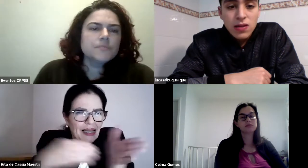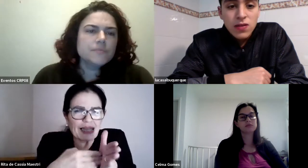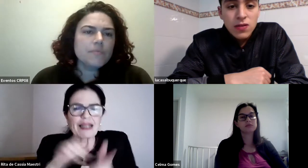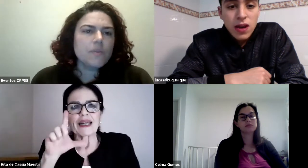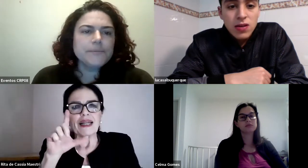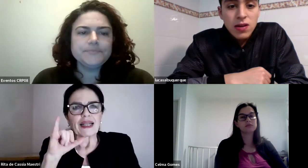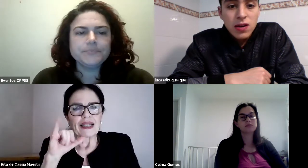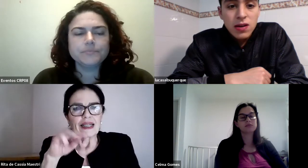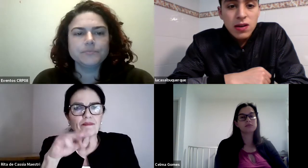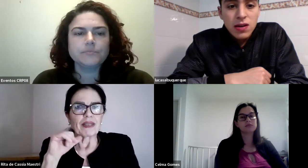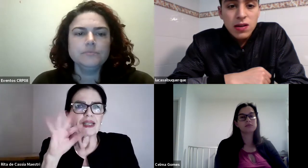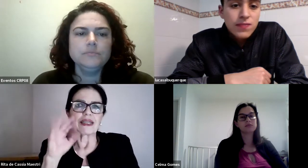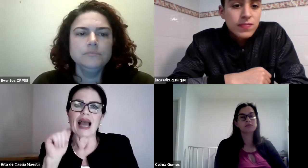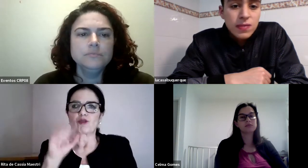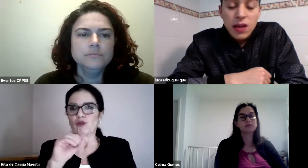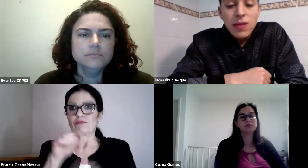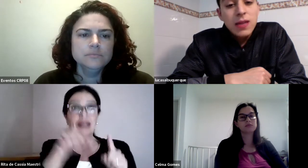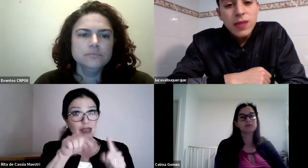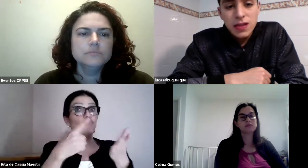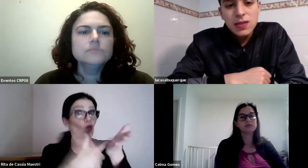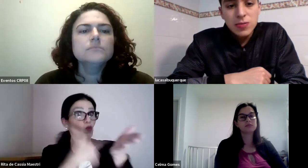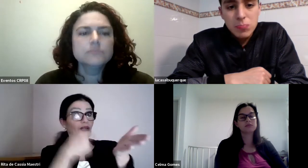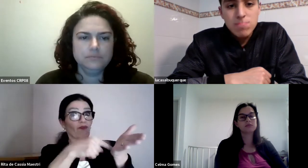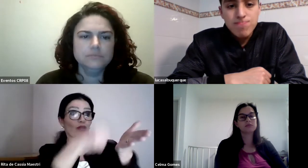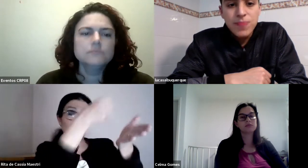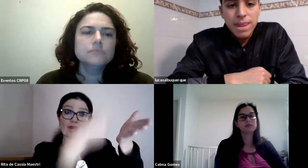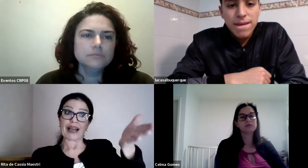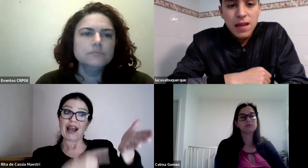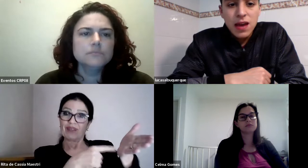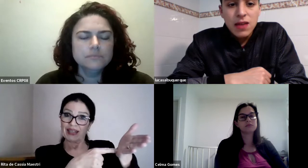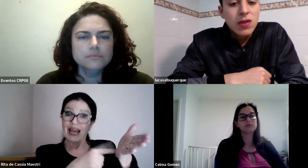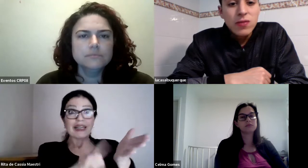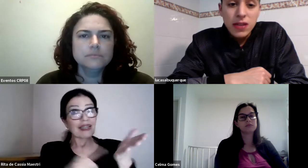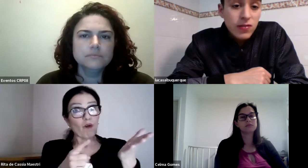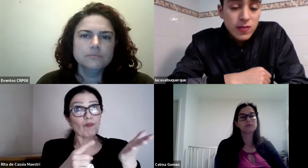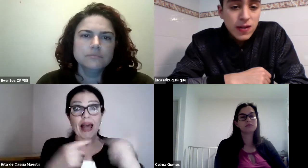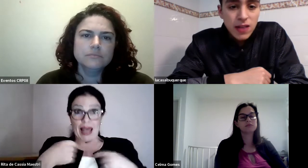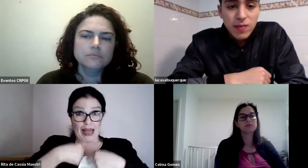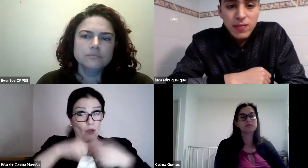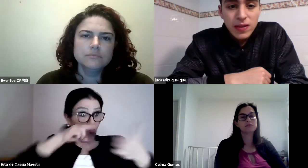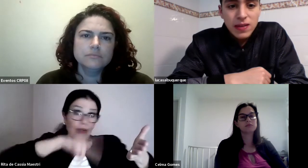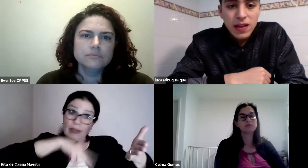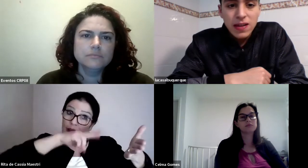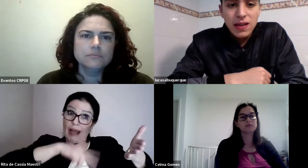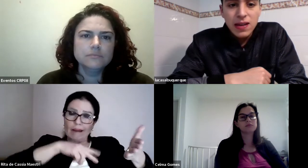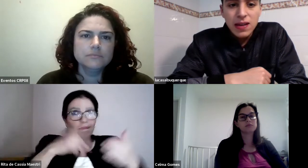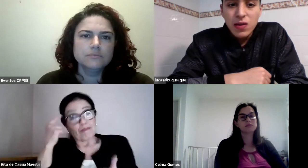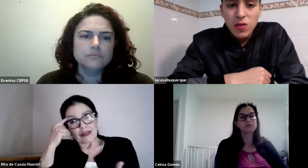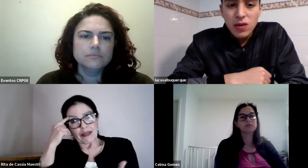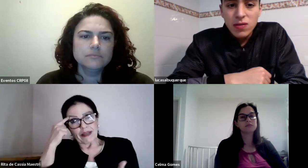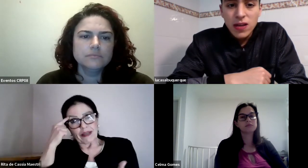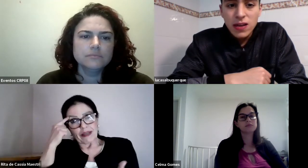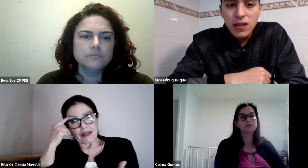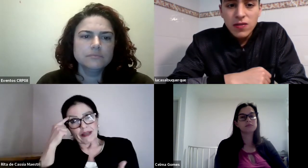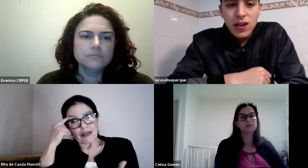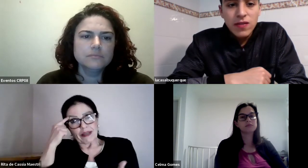uma dificuldade, era uma limitação. Era o que o livro explicava para mim, né? E eu, quando